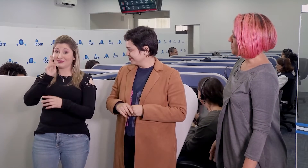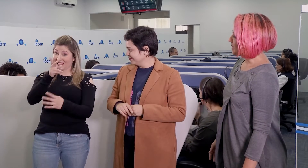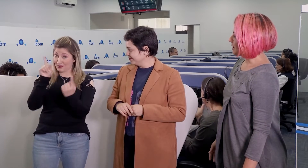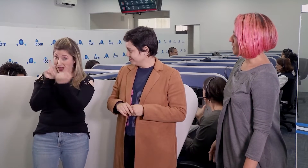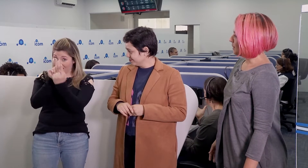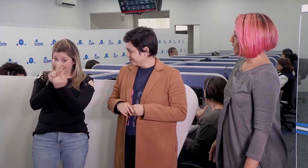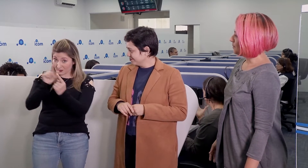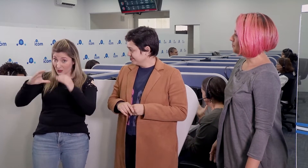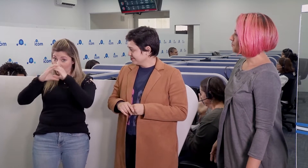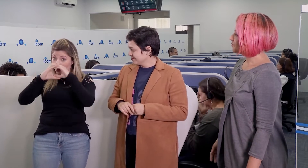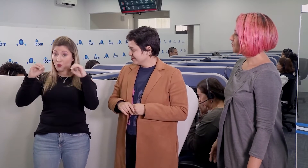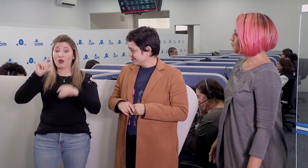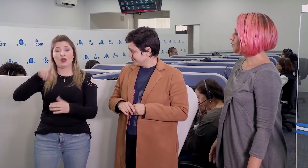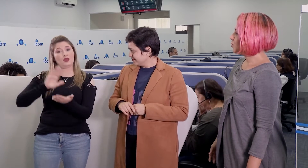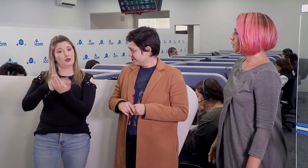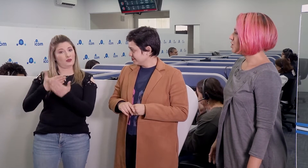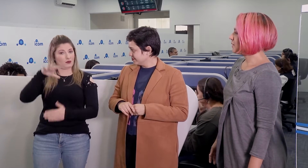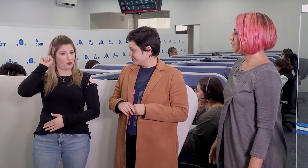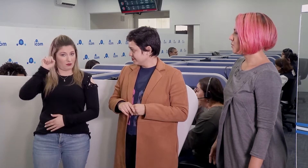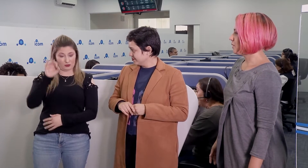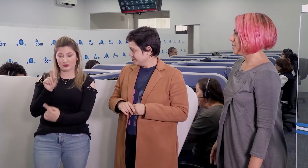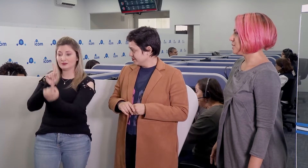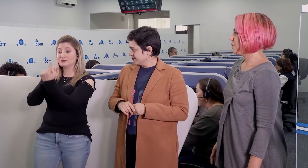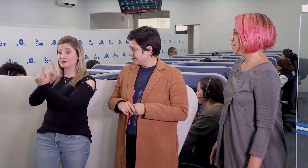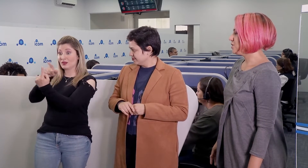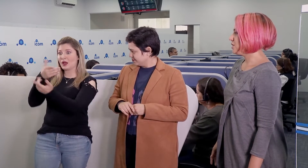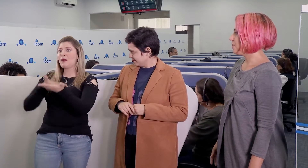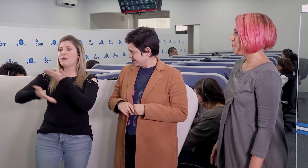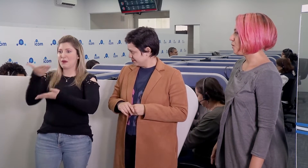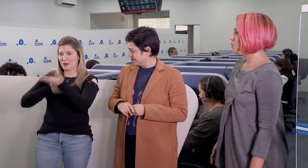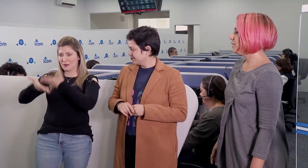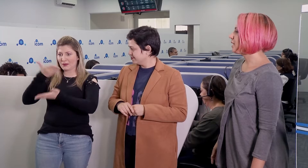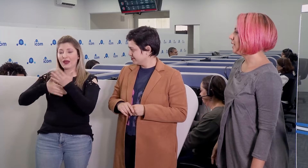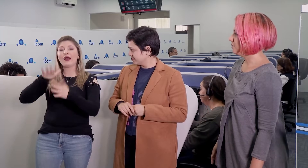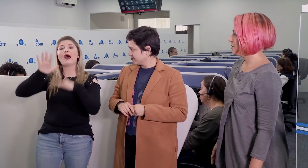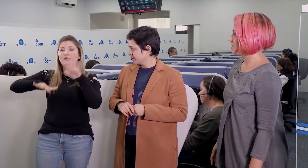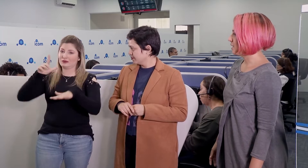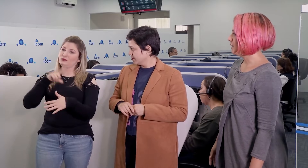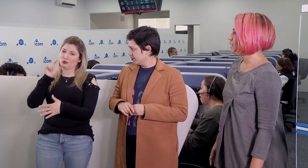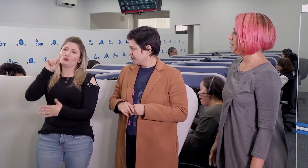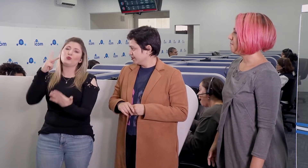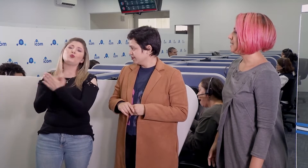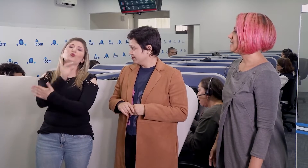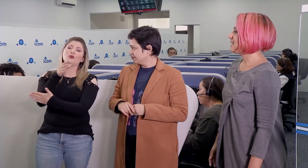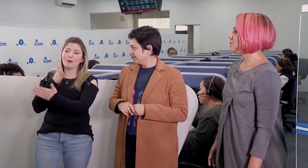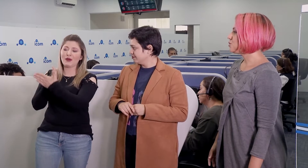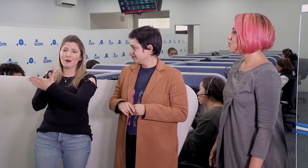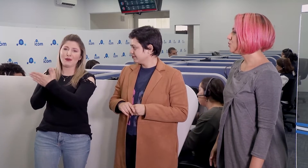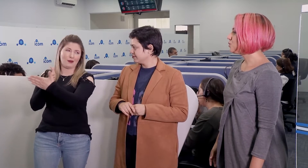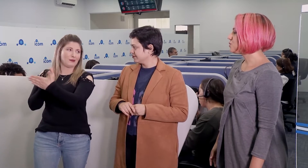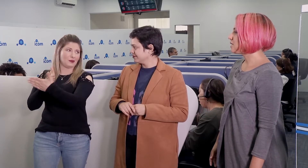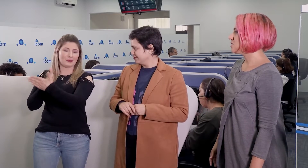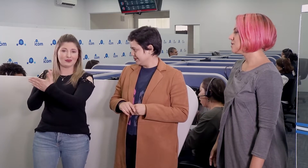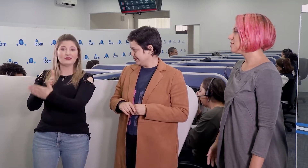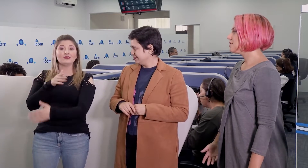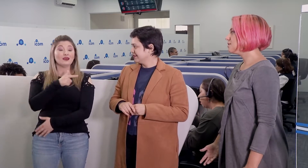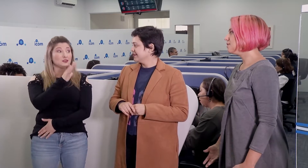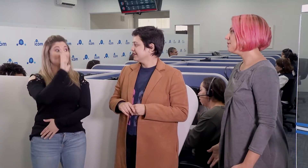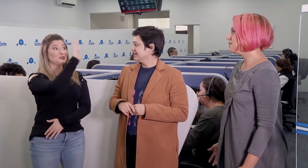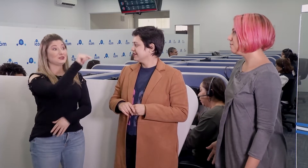pensa que também o atendimento da ICOM é principalmente com intérpretes, né? Mas tem surdos que às vezes,